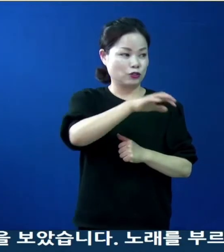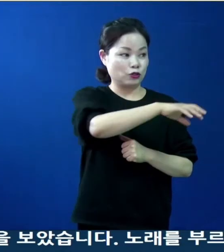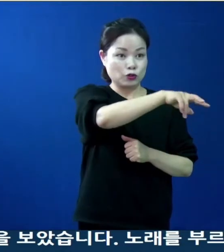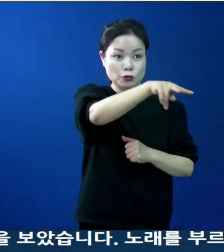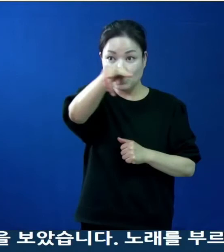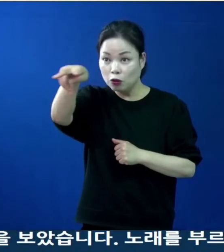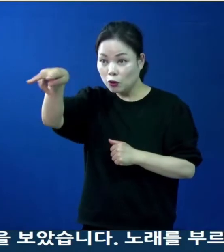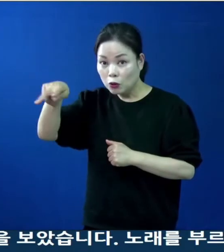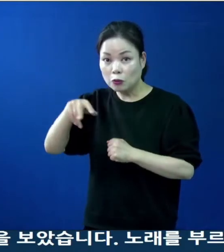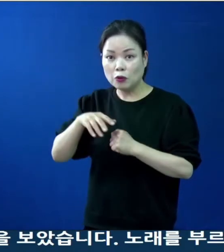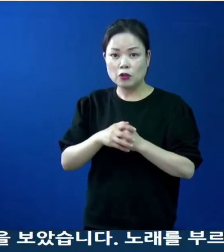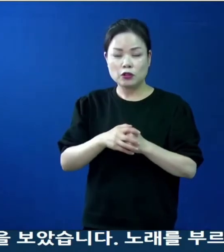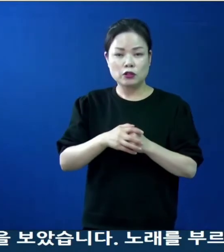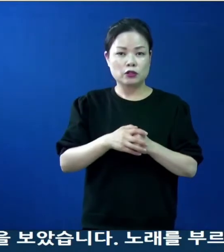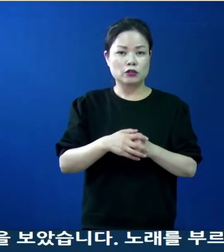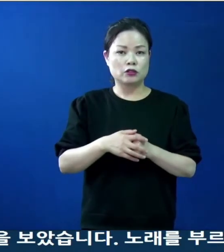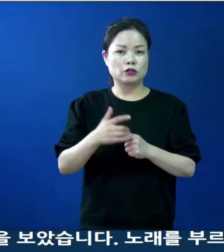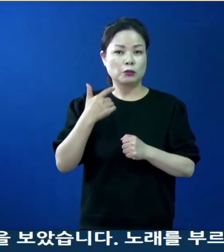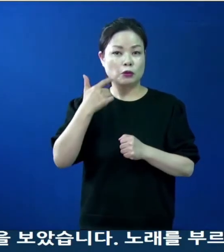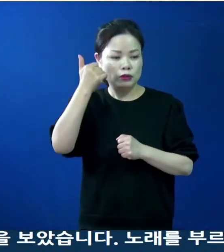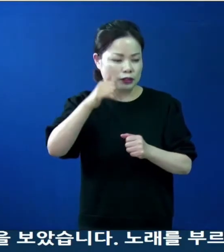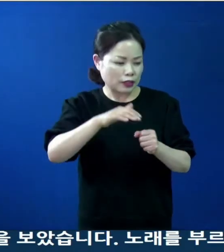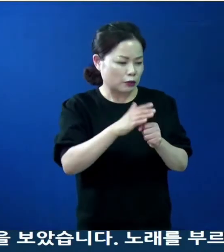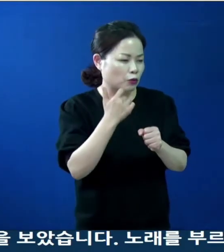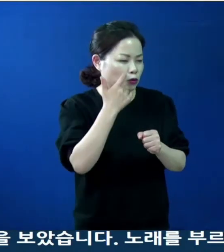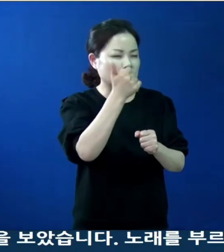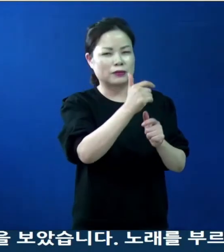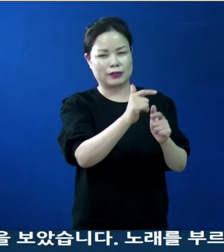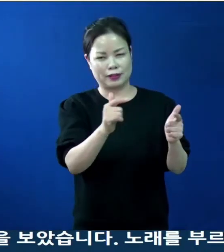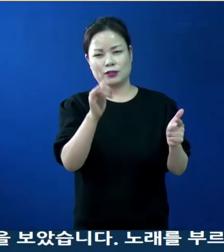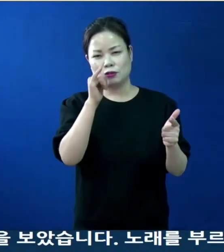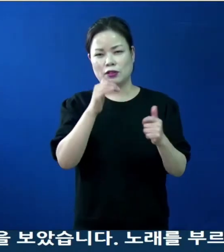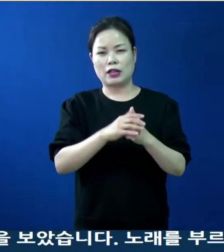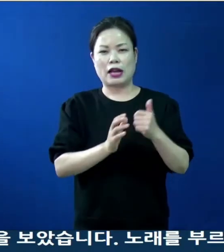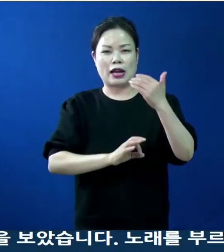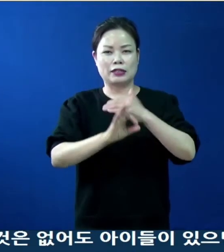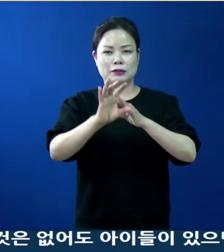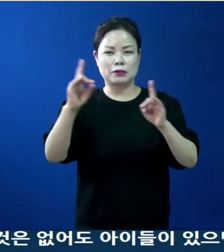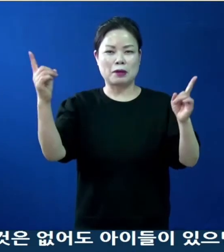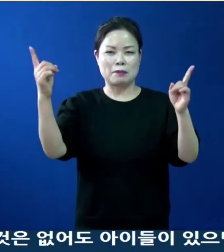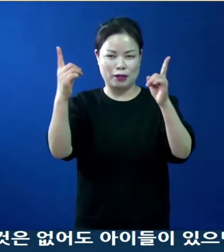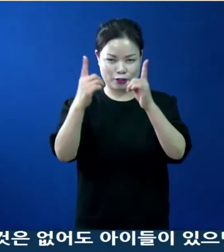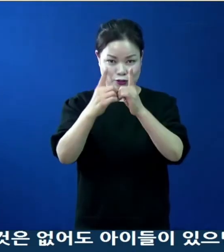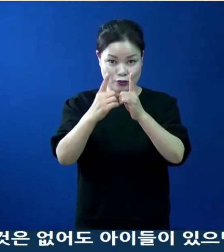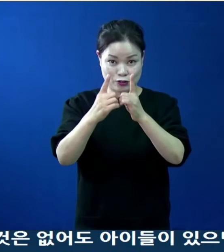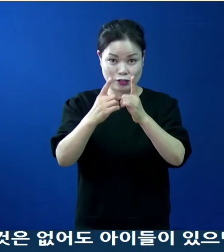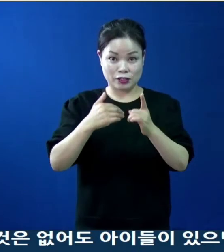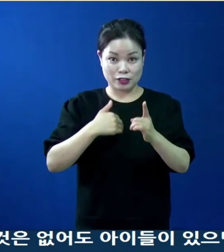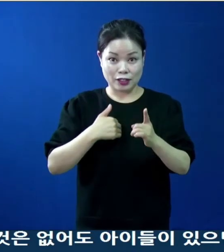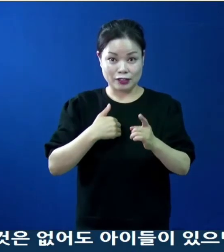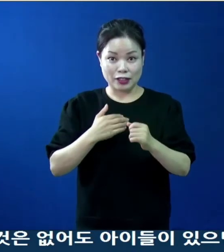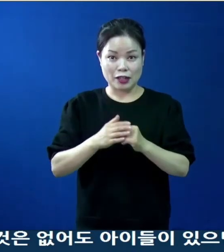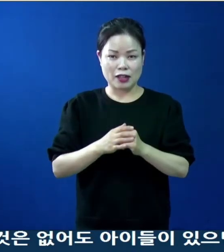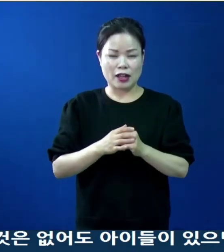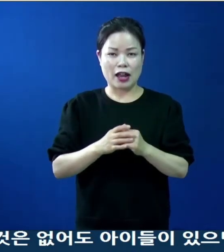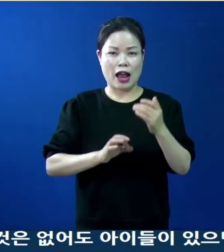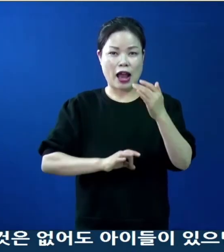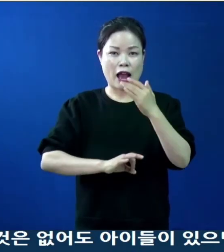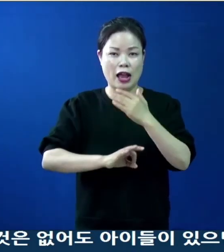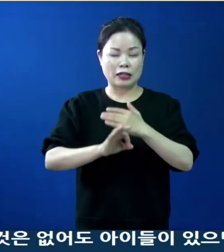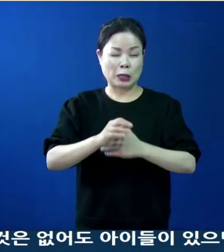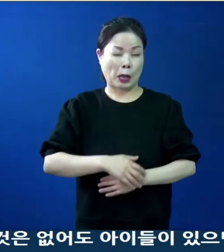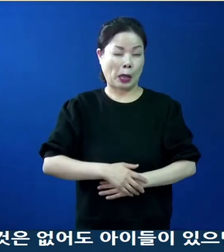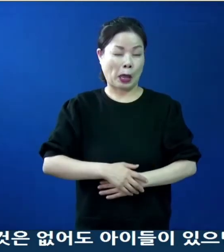보니까 우리 교육자실에 와도 우리 사랑하는 목사님들이 있고 아침마다 반겨주시는 분도 있습니다. 저한테 매일 아침마다